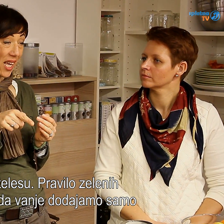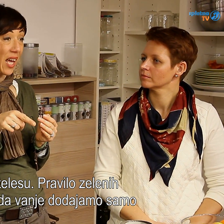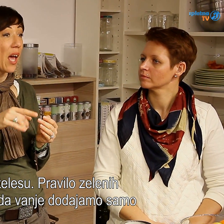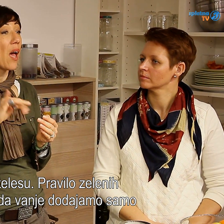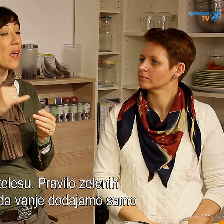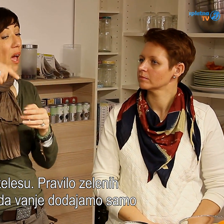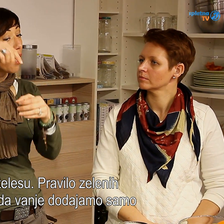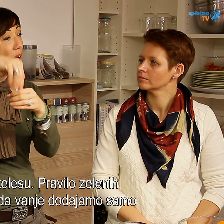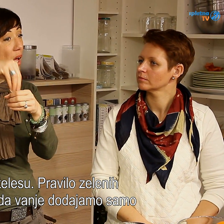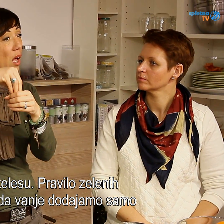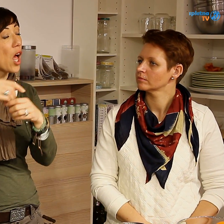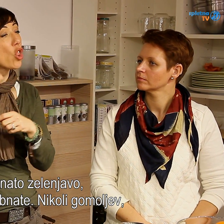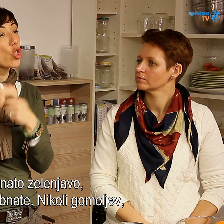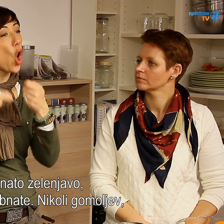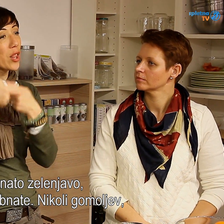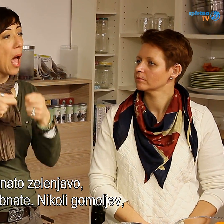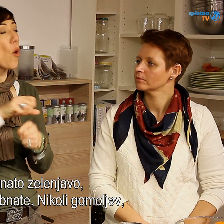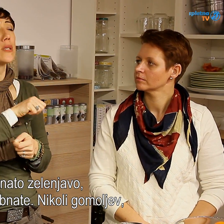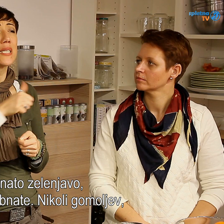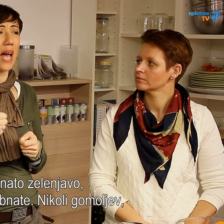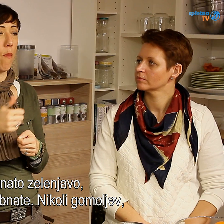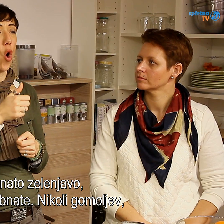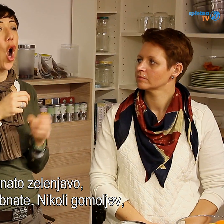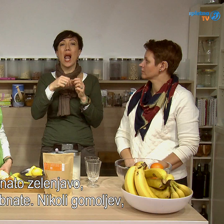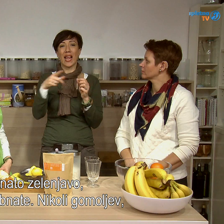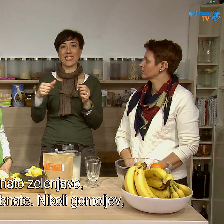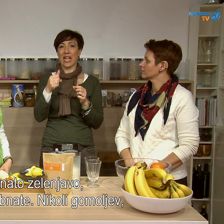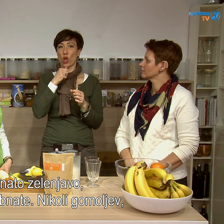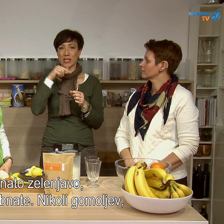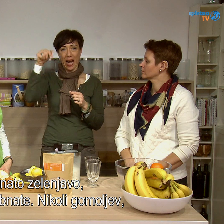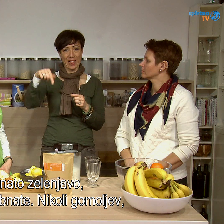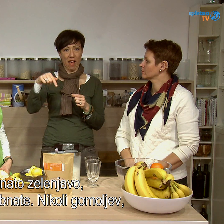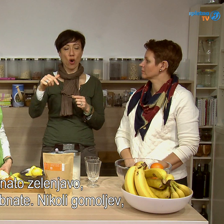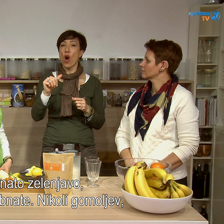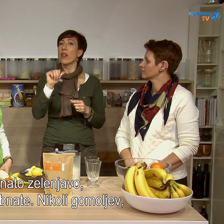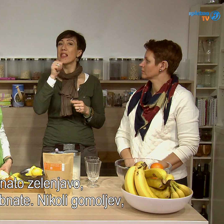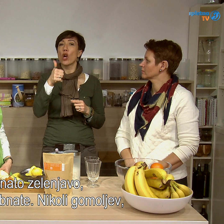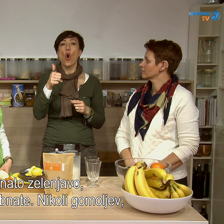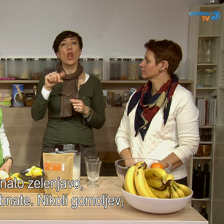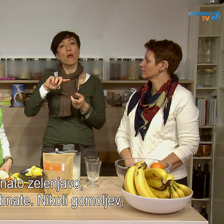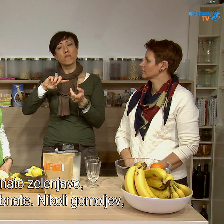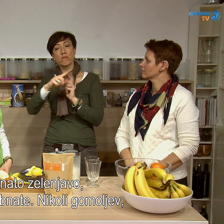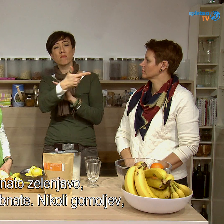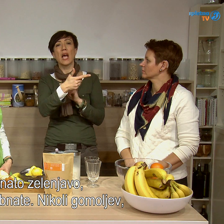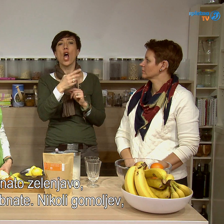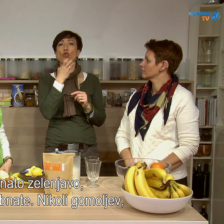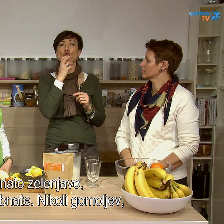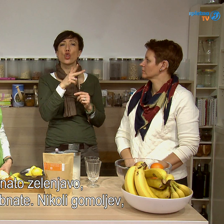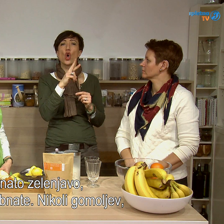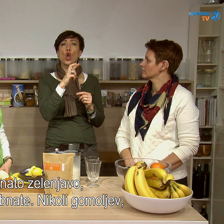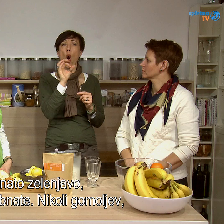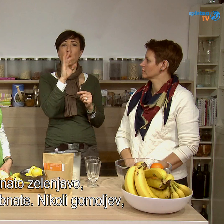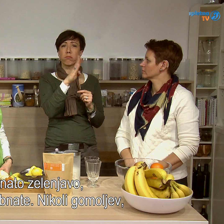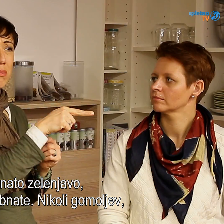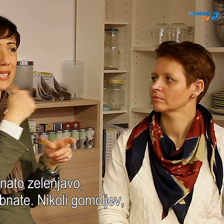da v njih dodajamo samo listnato zelenjavo, nikoli škrobnate,